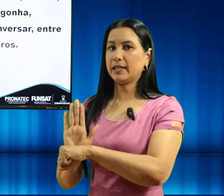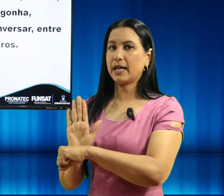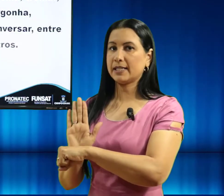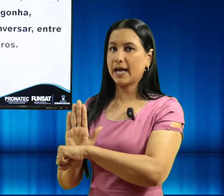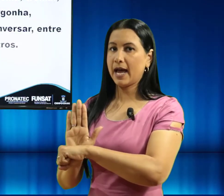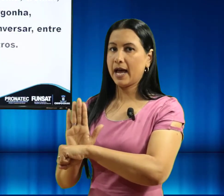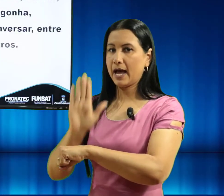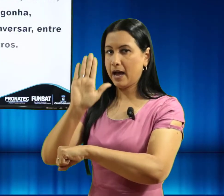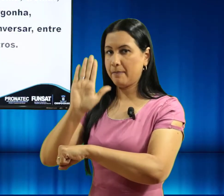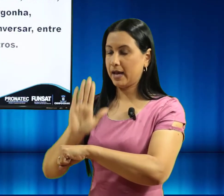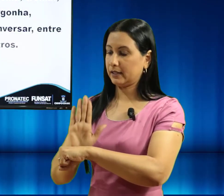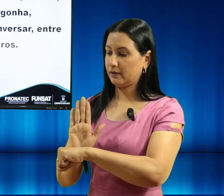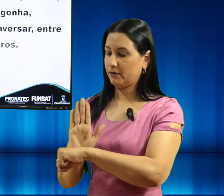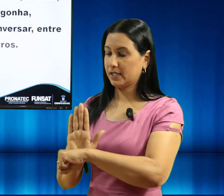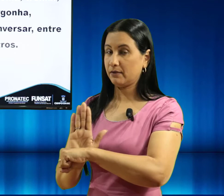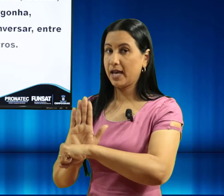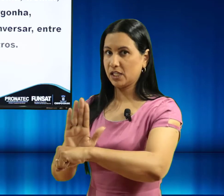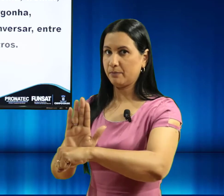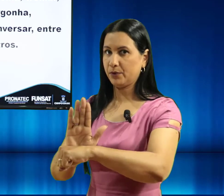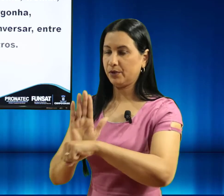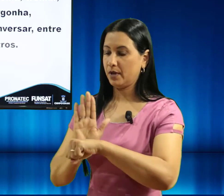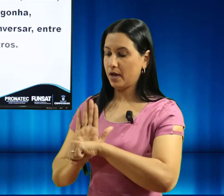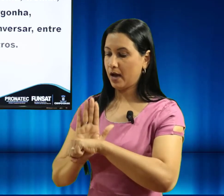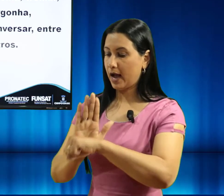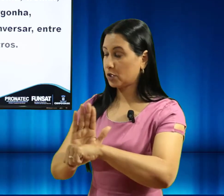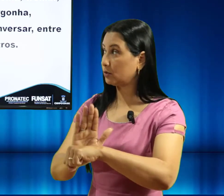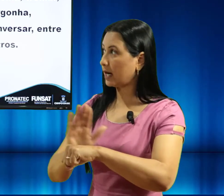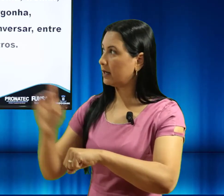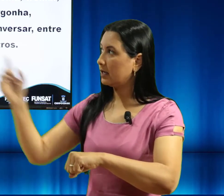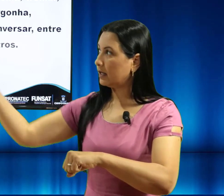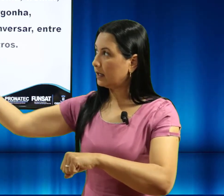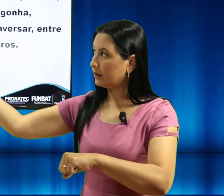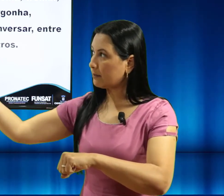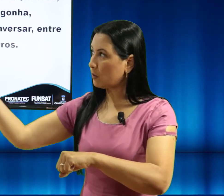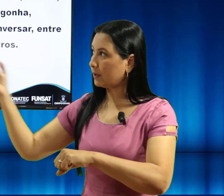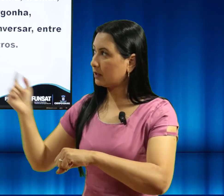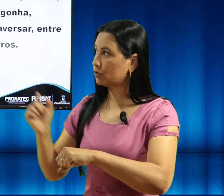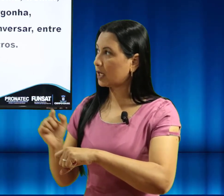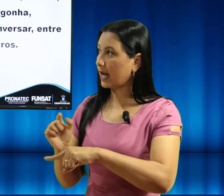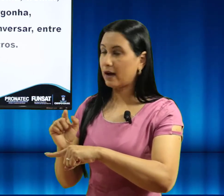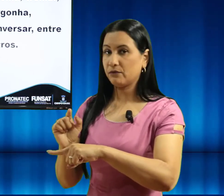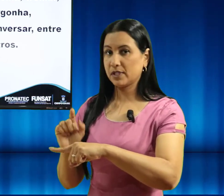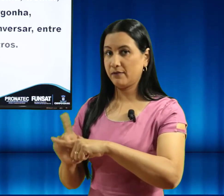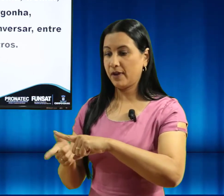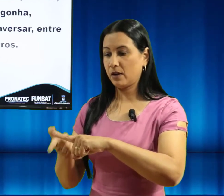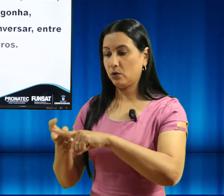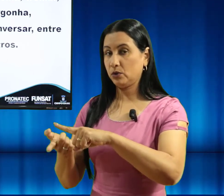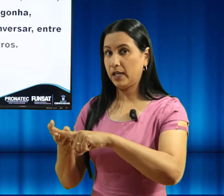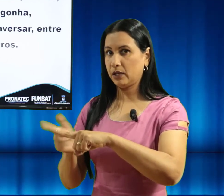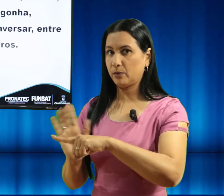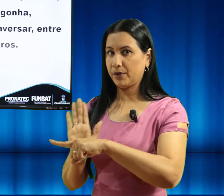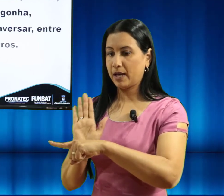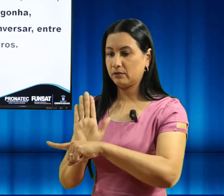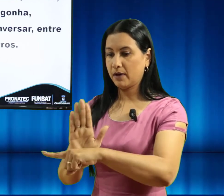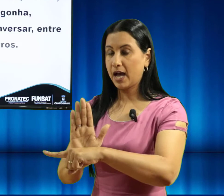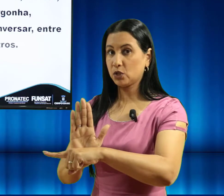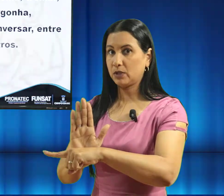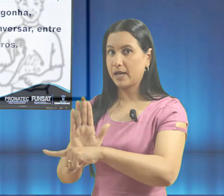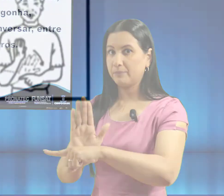ela está aberta, fazendo esse apoio, ajudar. Na mão para o lado de cá, você vê o dedo apoiado. ajudar.